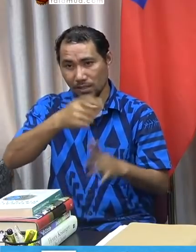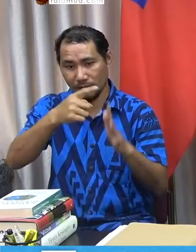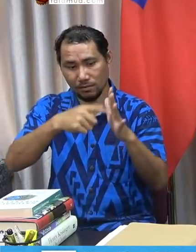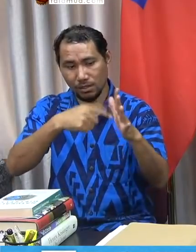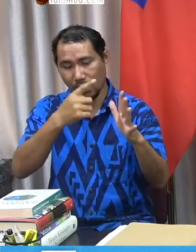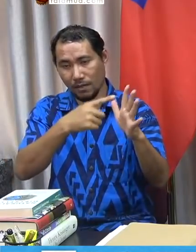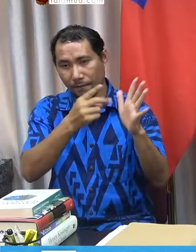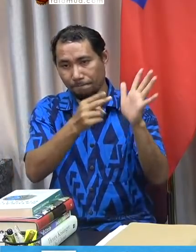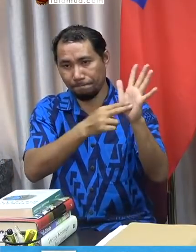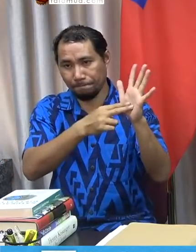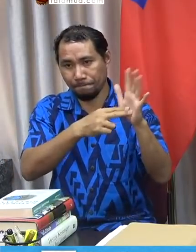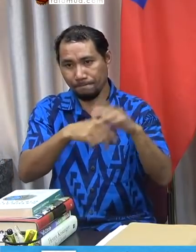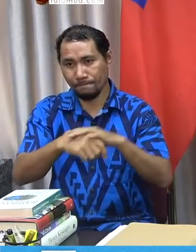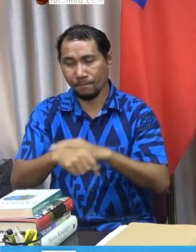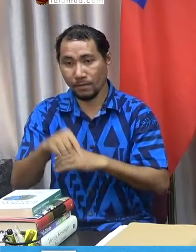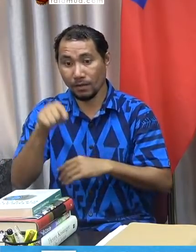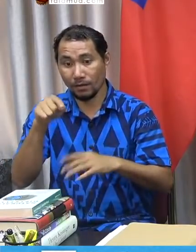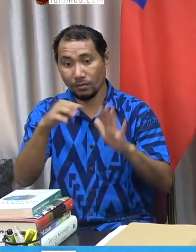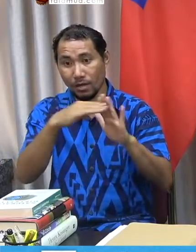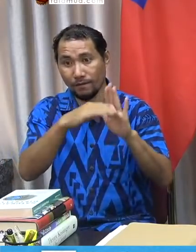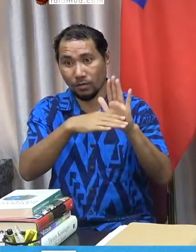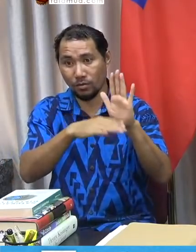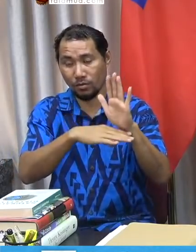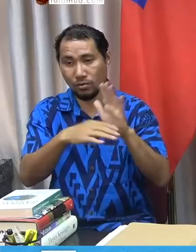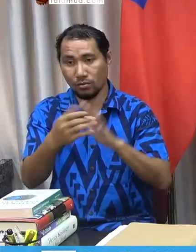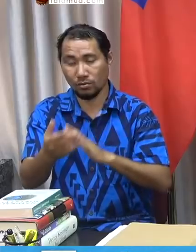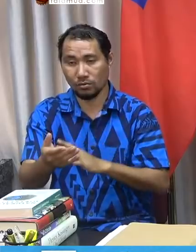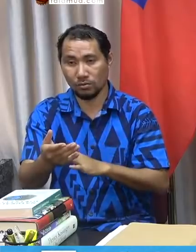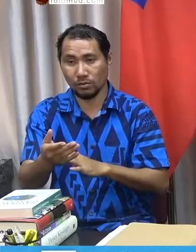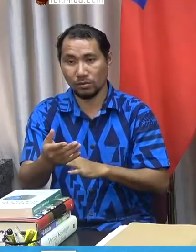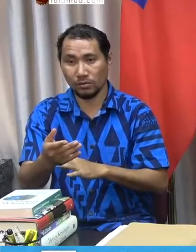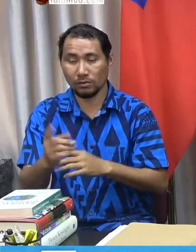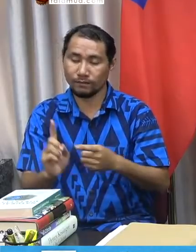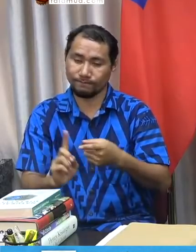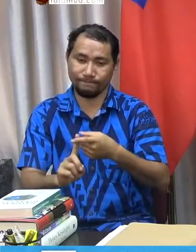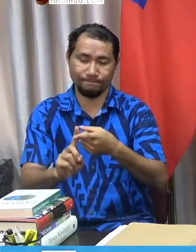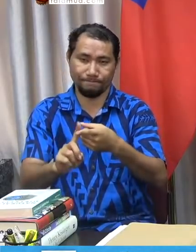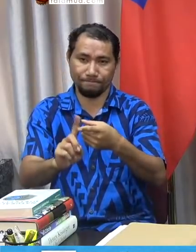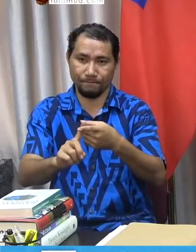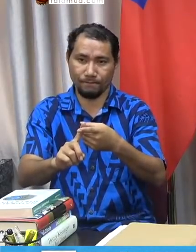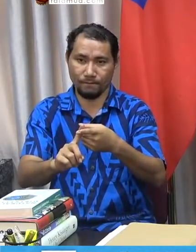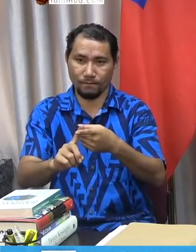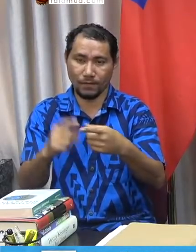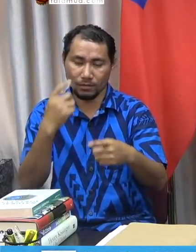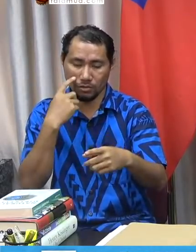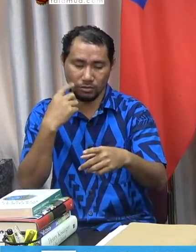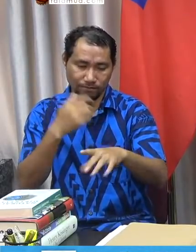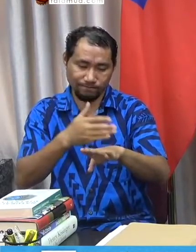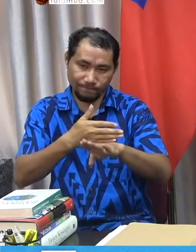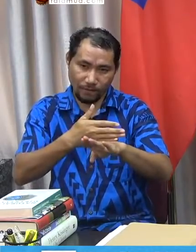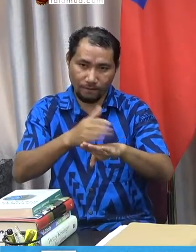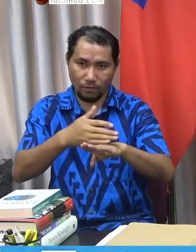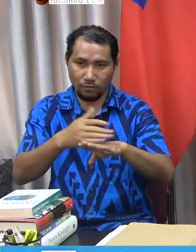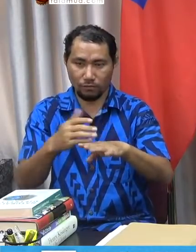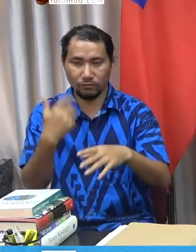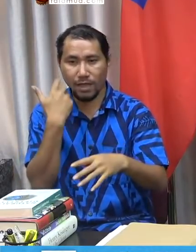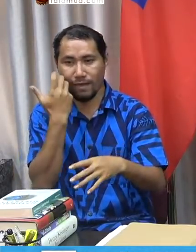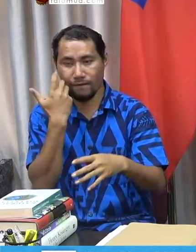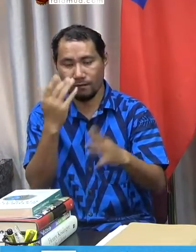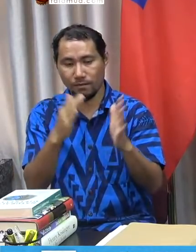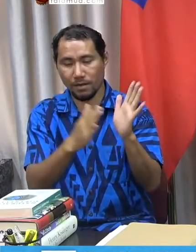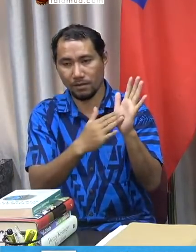Januari o tātou polo inga nei o lo whapena lava o na whangasolo mo whafauina mo masina